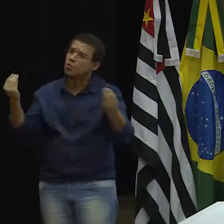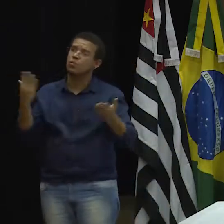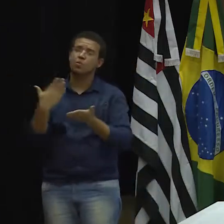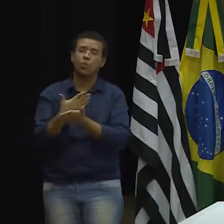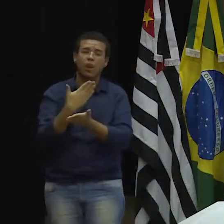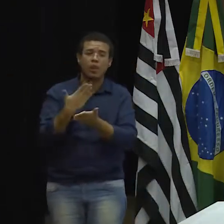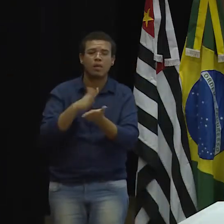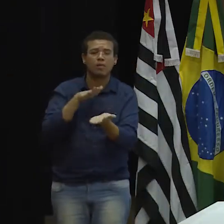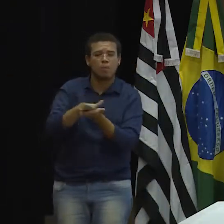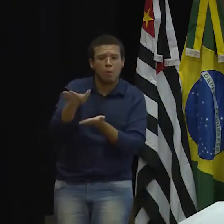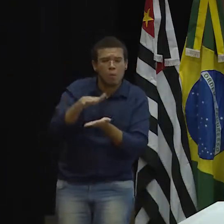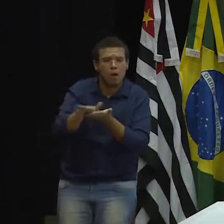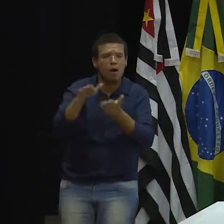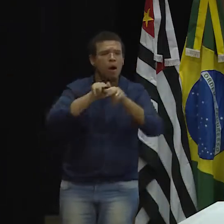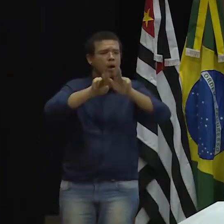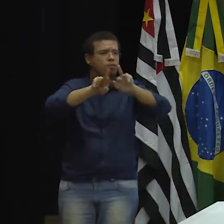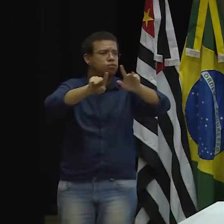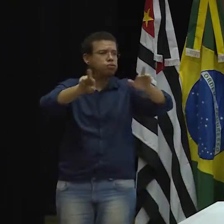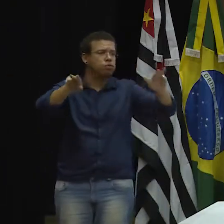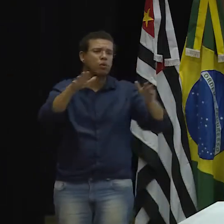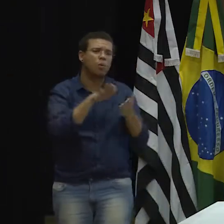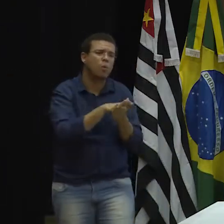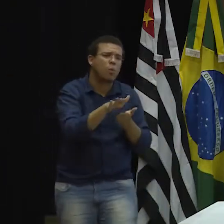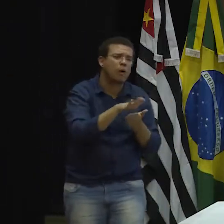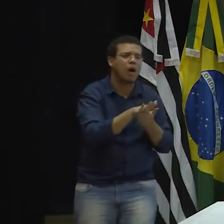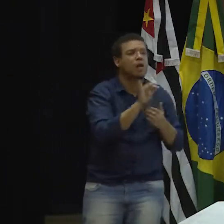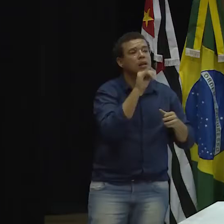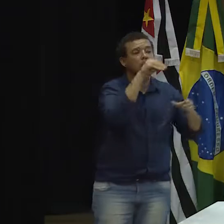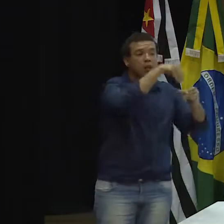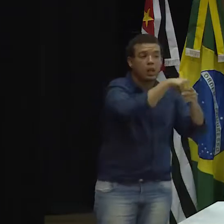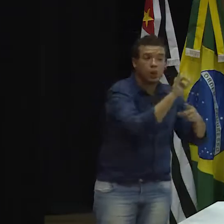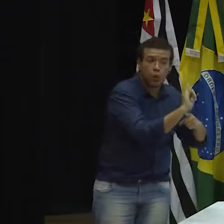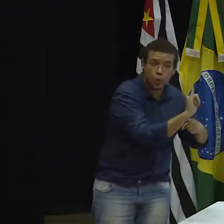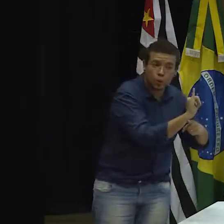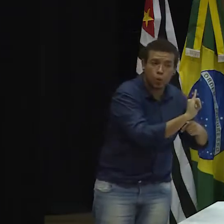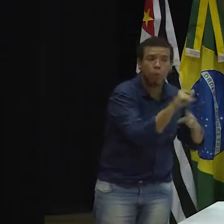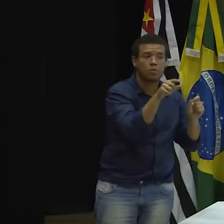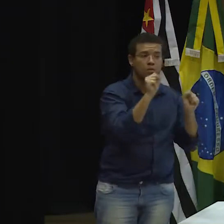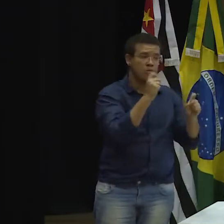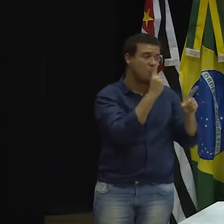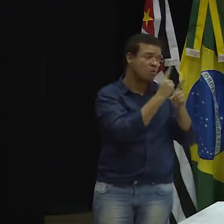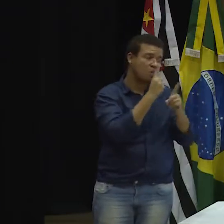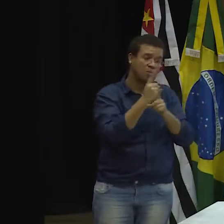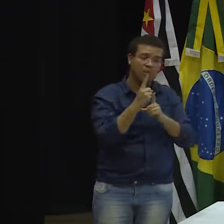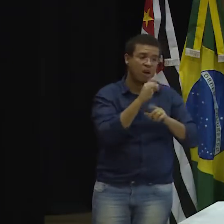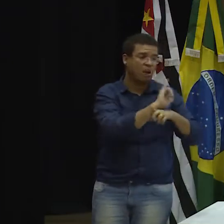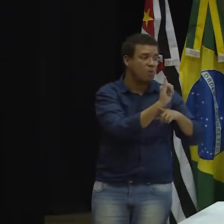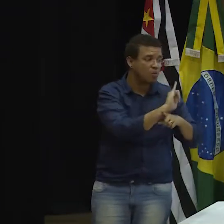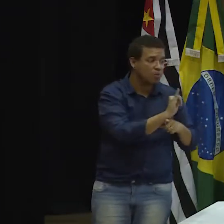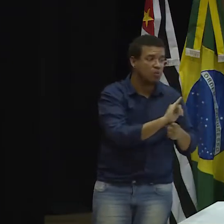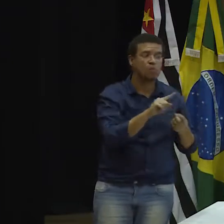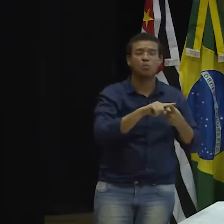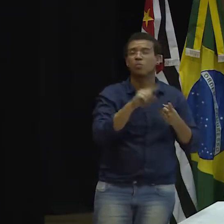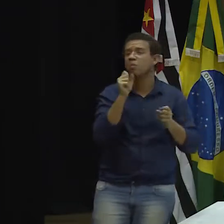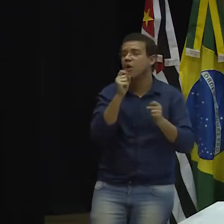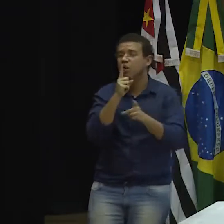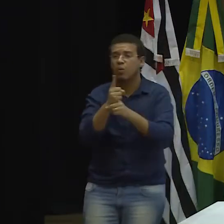porque existem muitos livros e publicações diversas. Dentro do YouTube também vocês podem